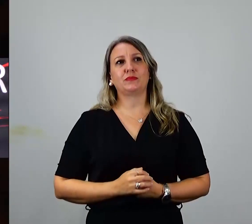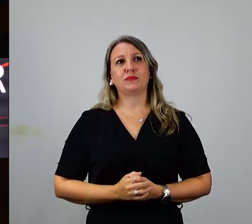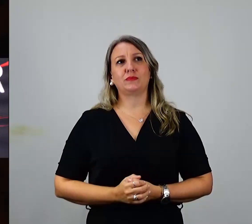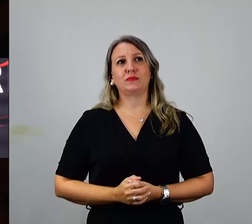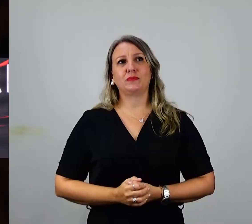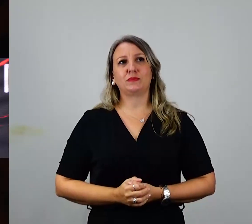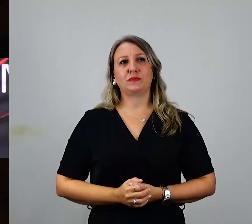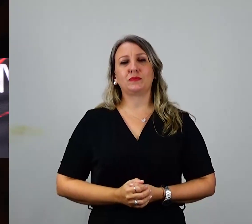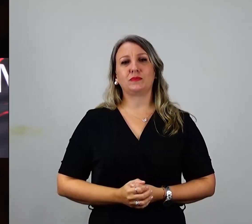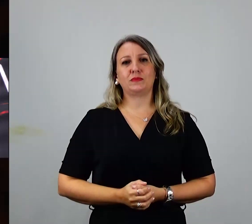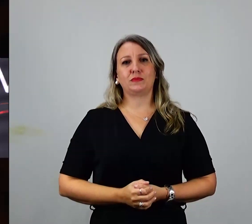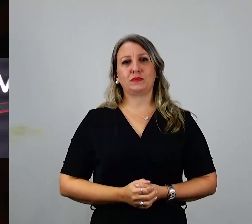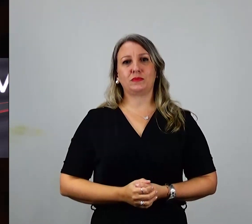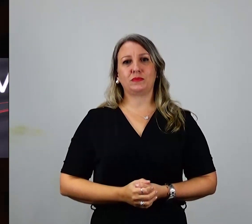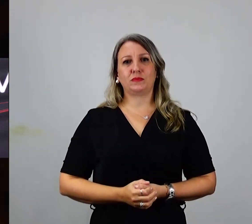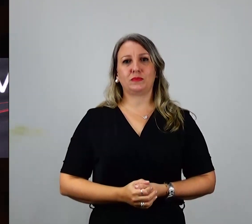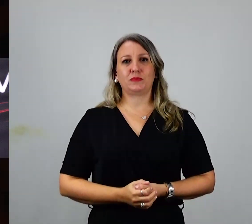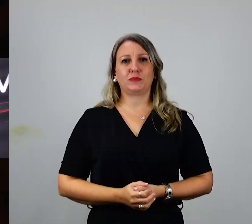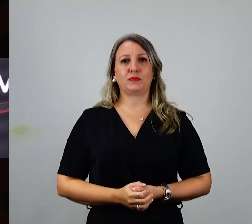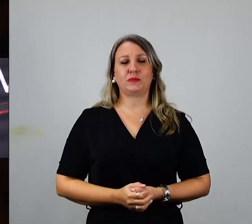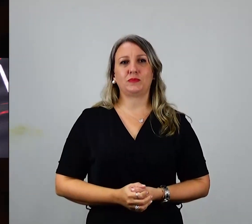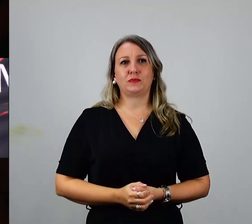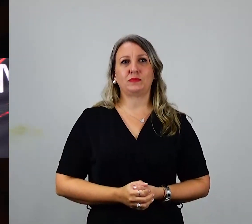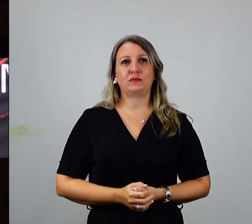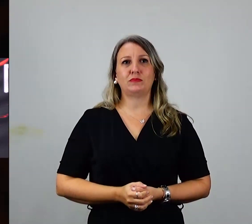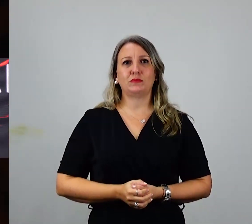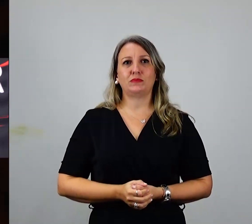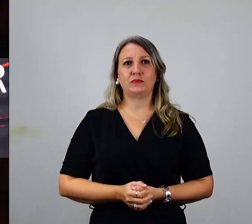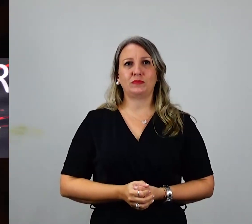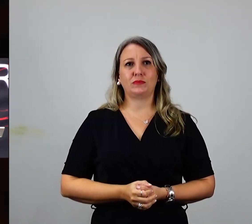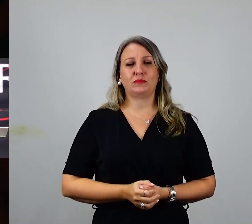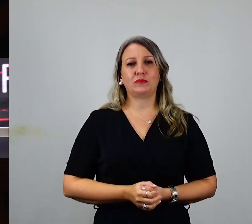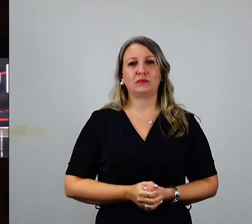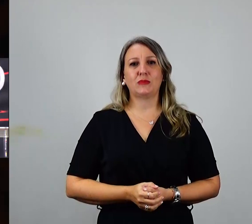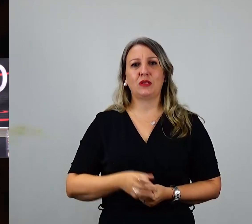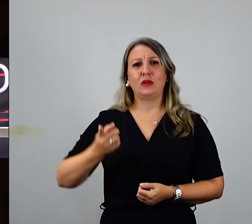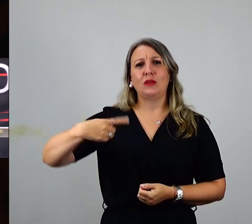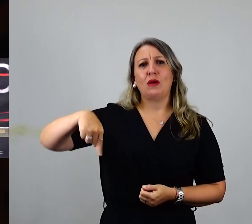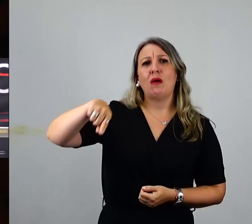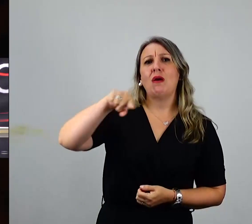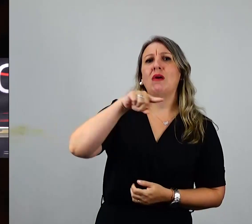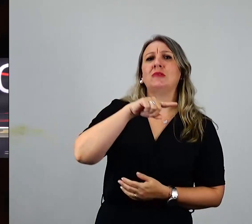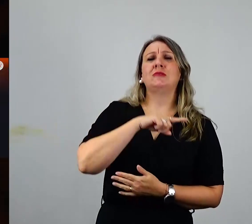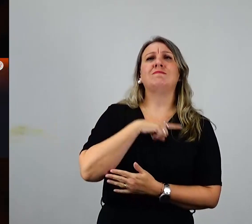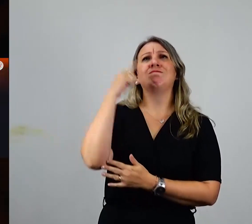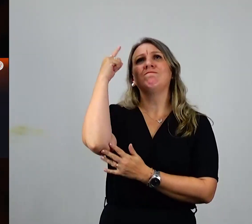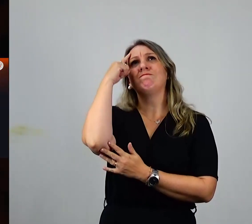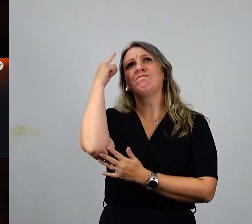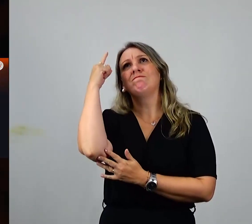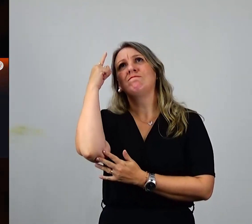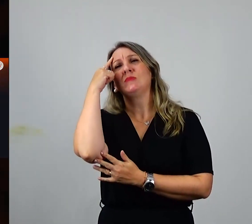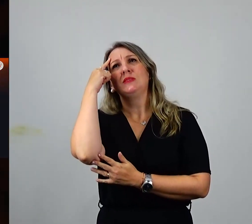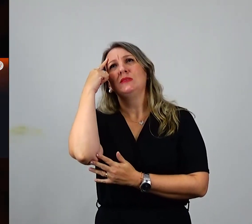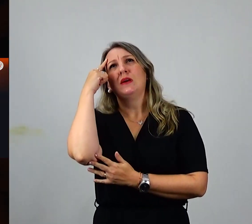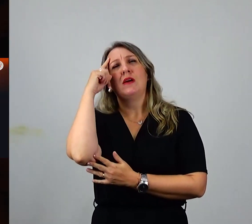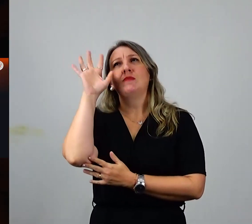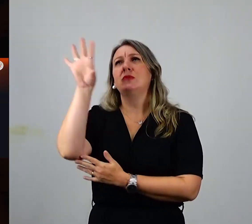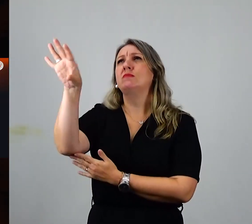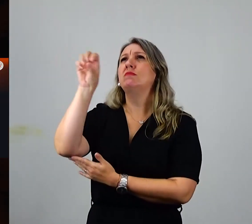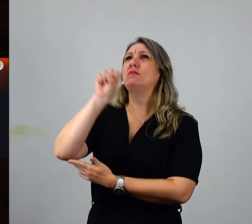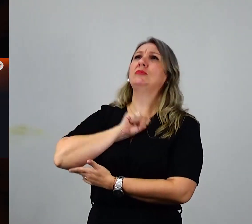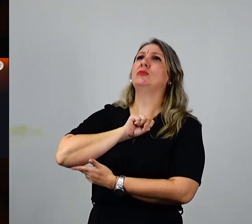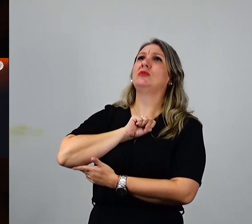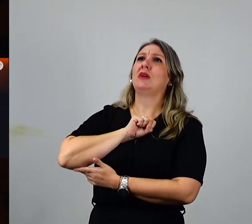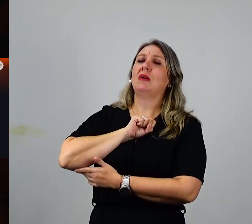Então o que nós buscamos e o que nós pensamos nos leva a essa transformação.